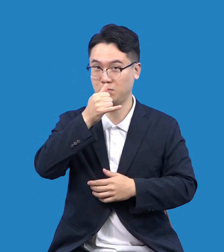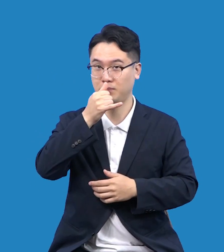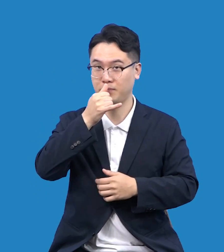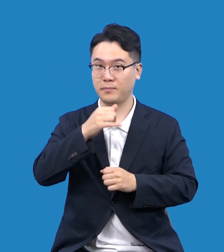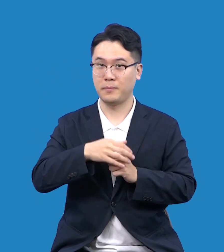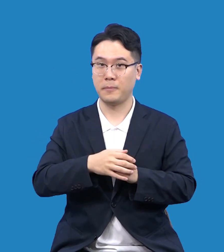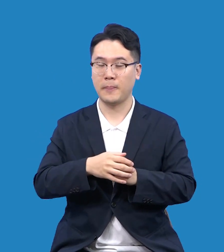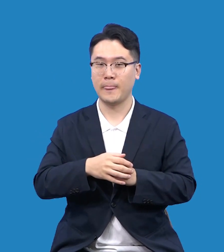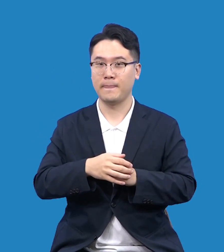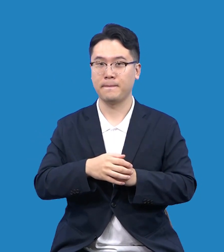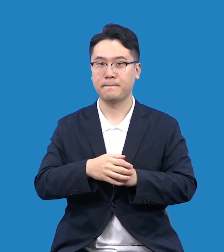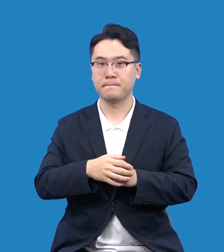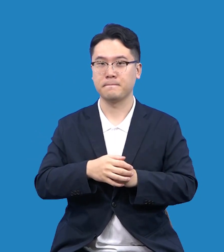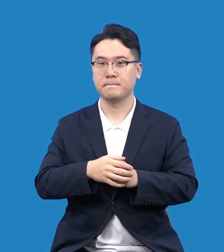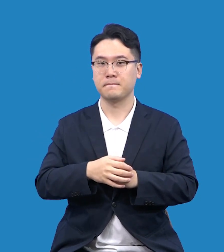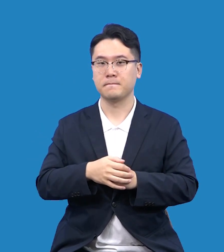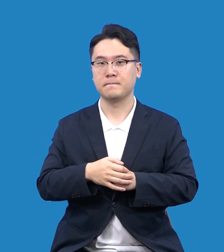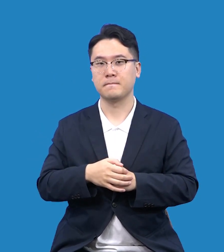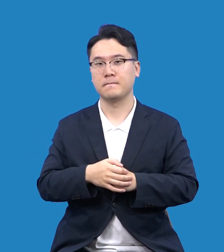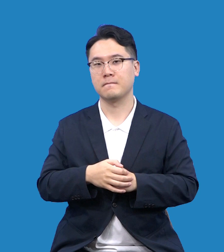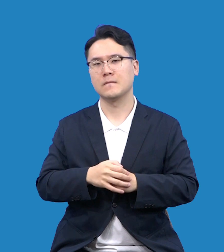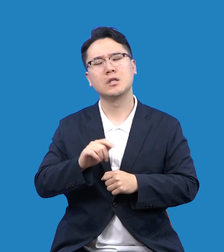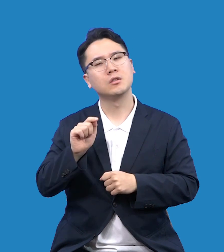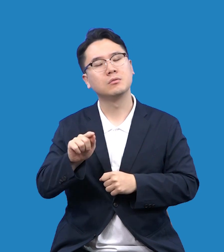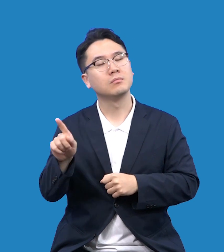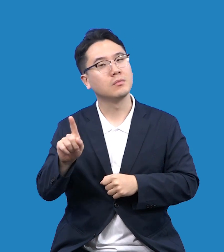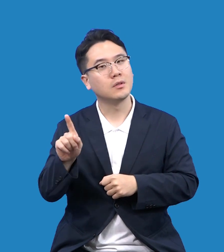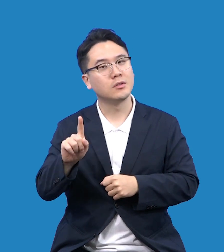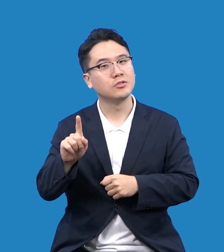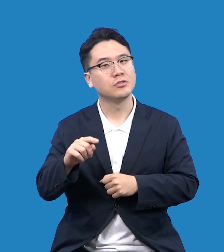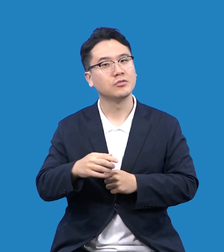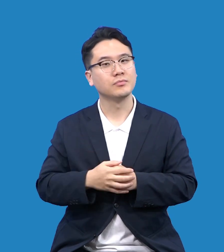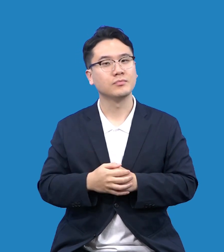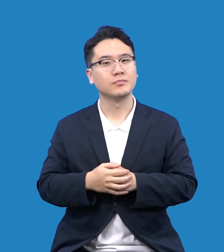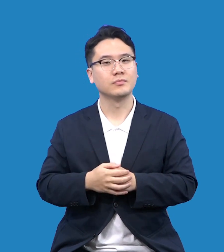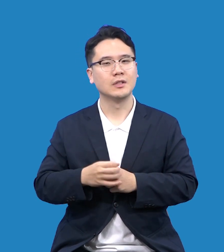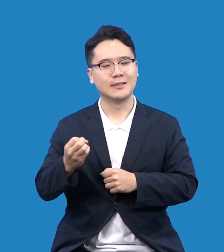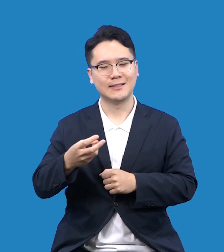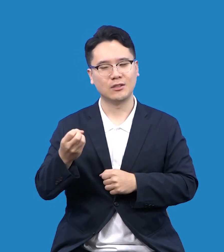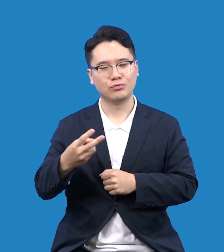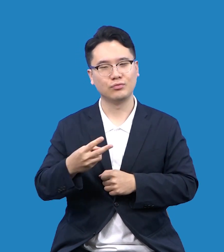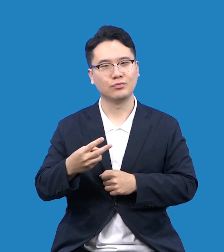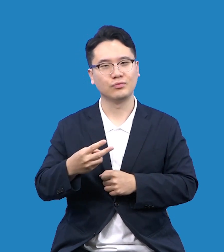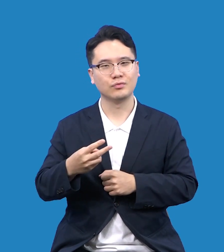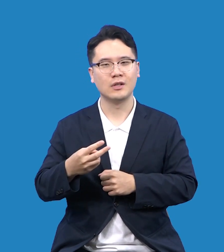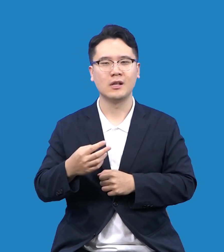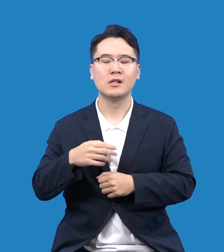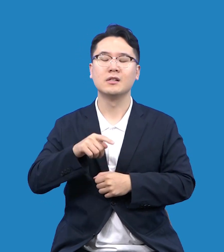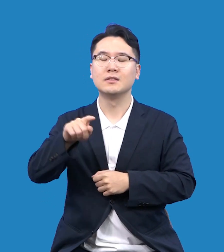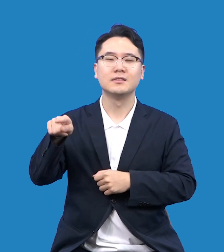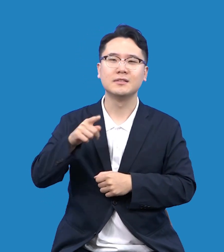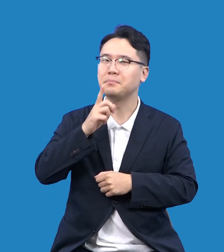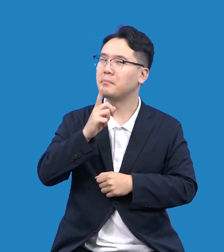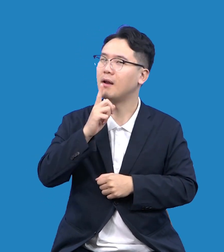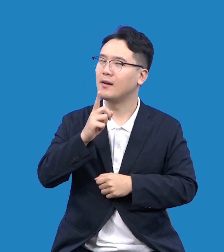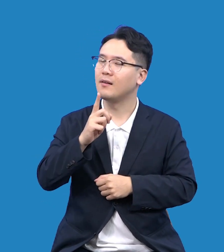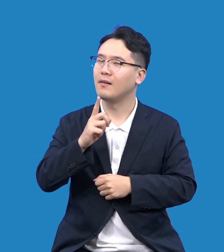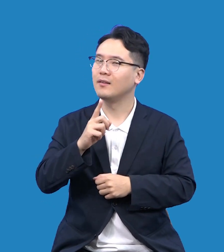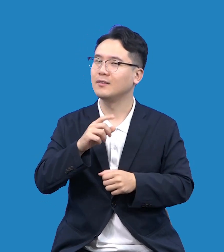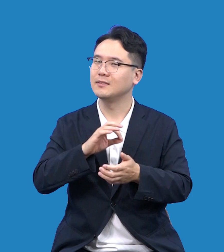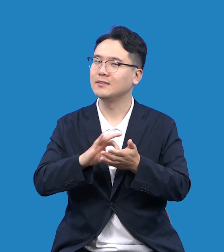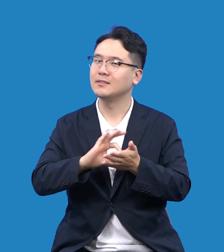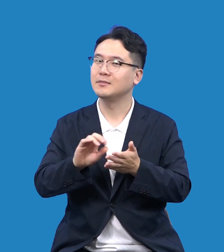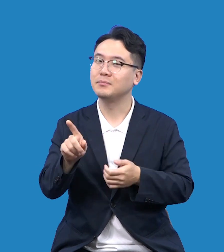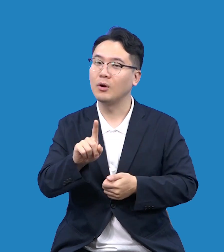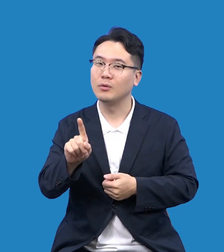단어를 들어본 일이 없는데 그것은 자주 일상의 용어처럼 그분들이 이 말을 쓰는 거예요. 영어로 뭐냐